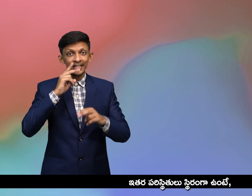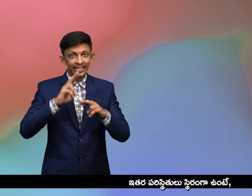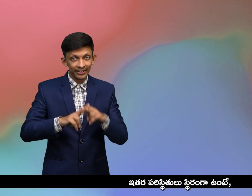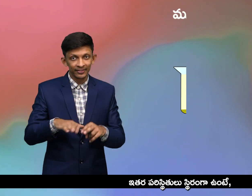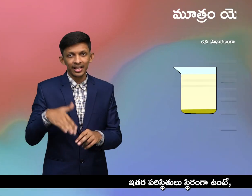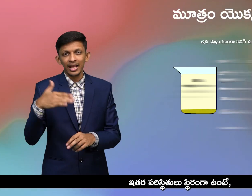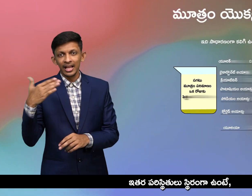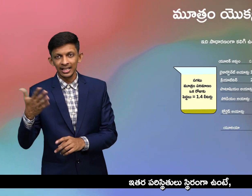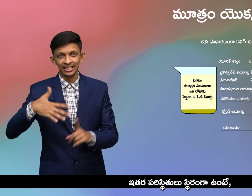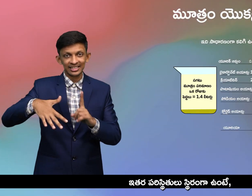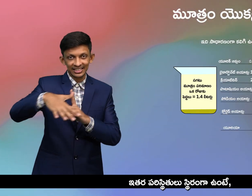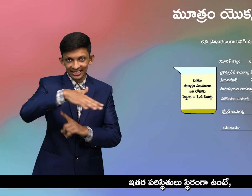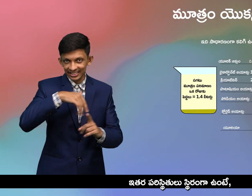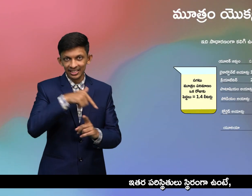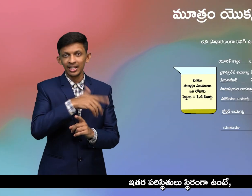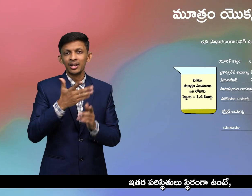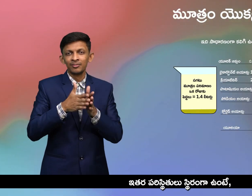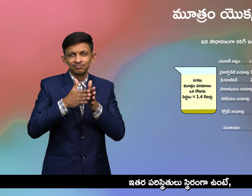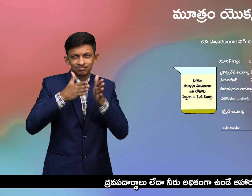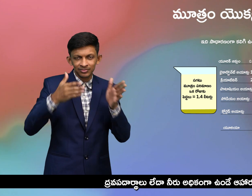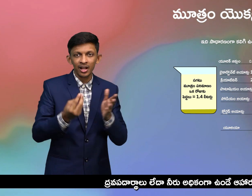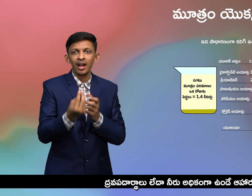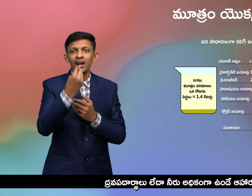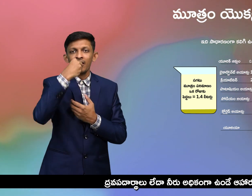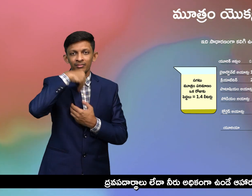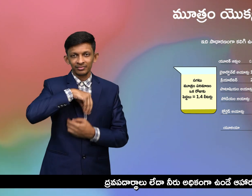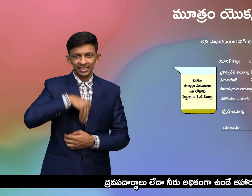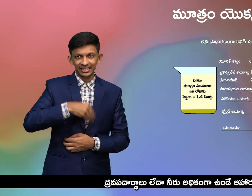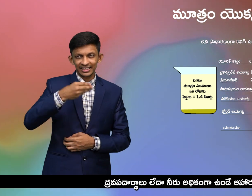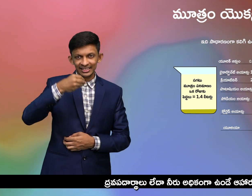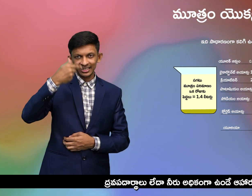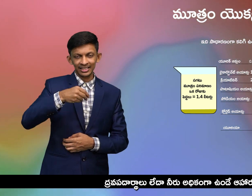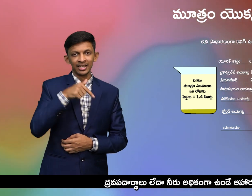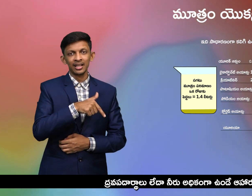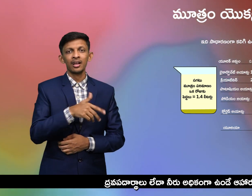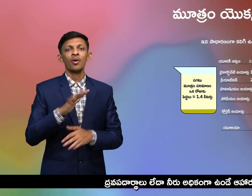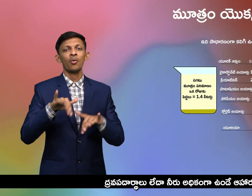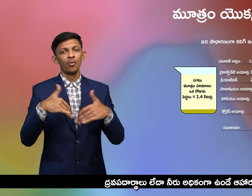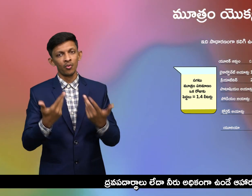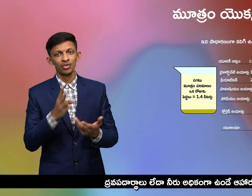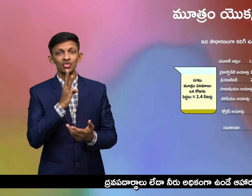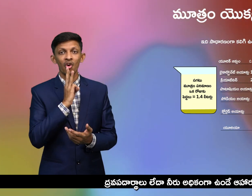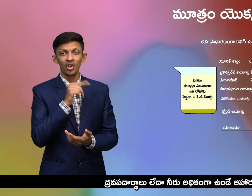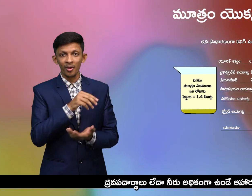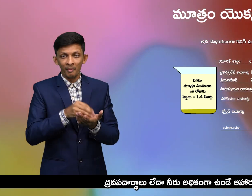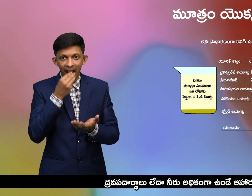ఇతర పరిస్థితులు స్థిరంగా ఉంటే ద్రవ పదార్థాలు లేదా నీరు అధికంగా ఉండే ఆహారం